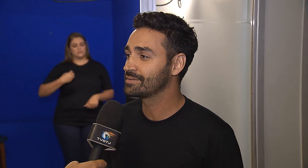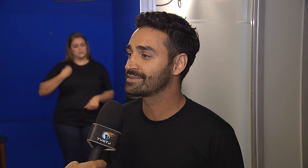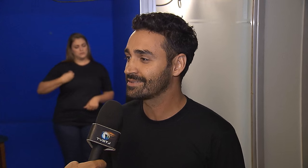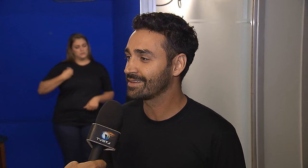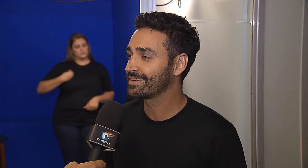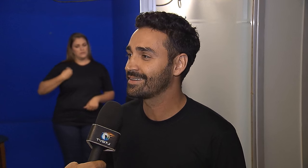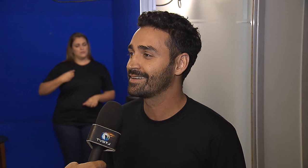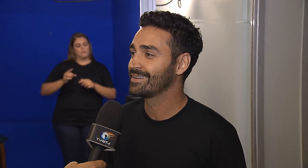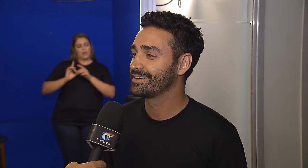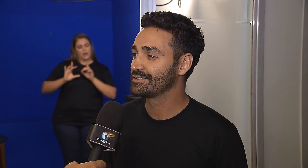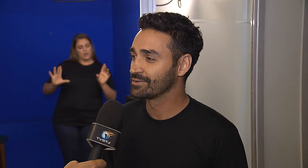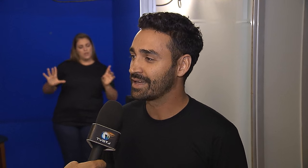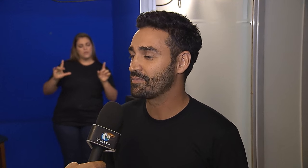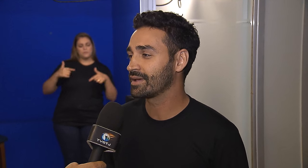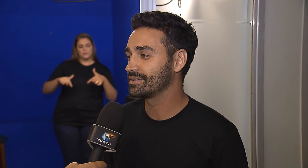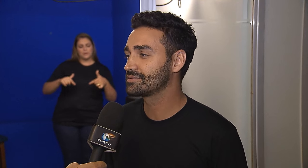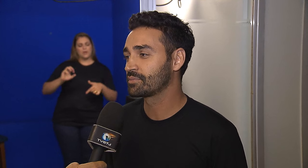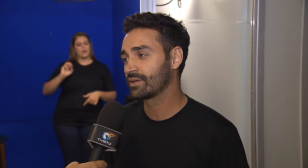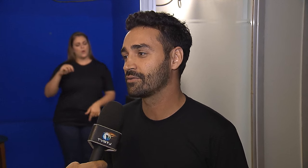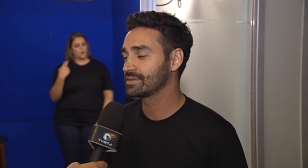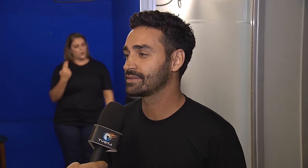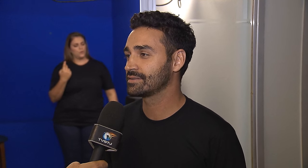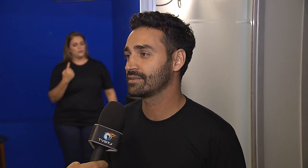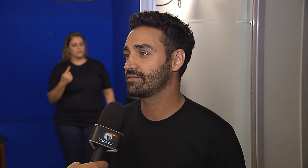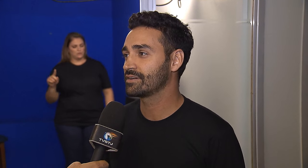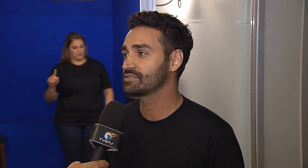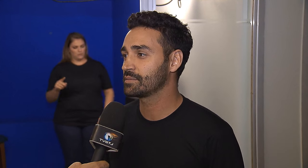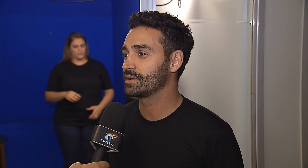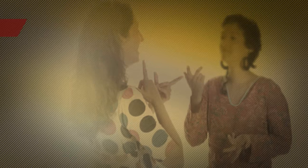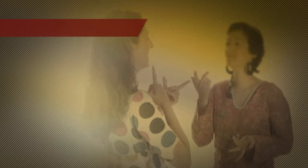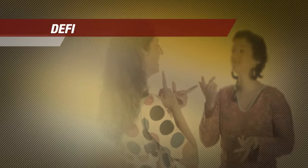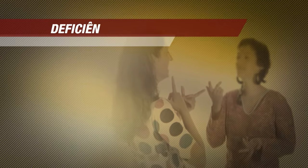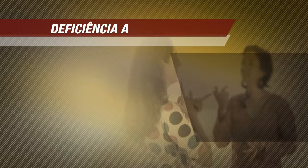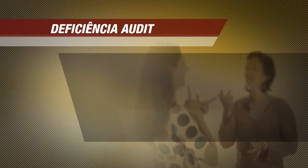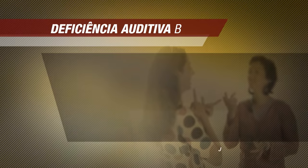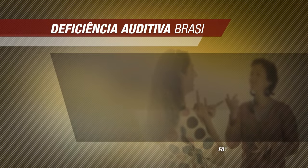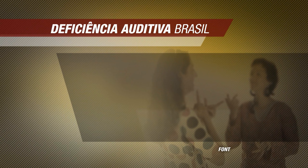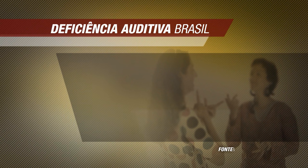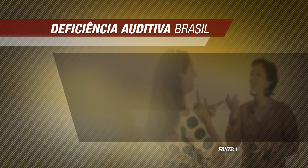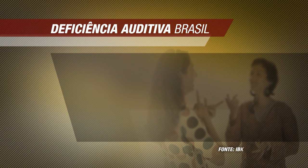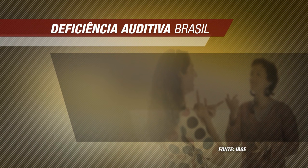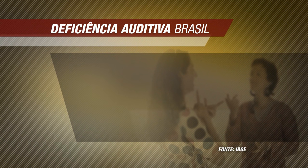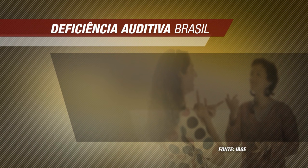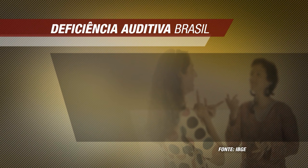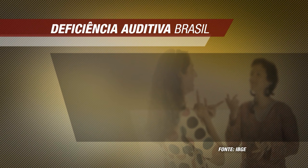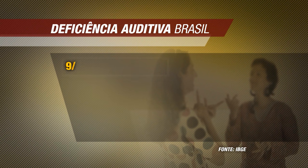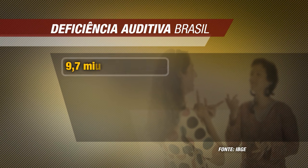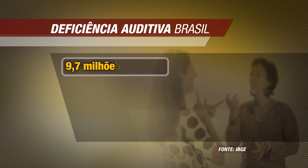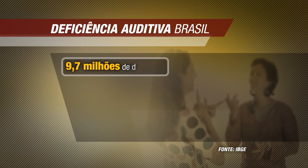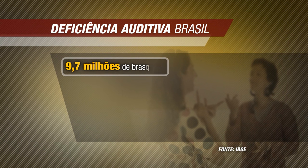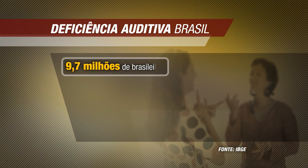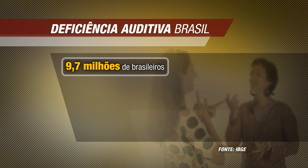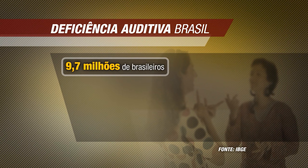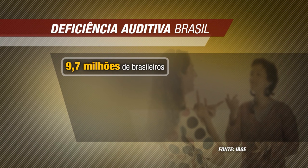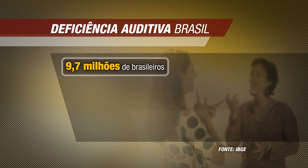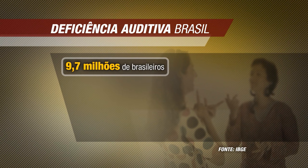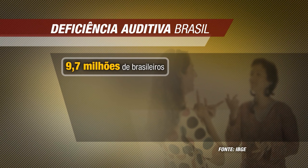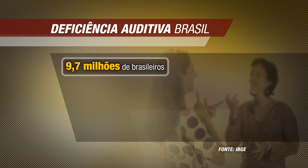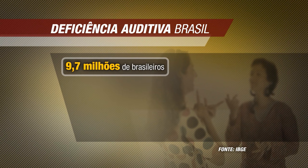e tem que lutar para isso, porque com certeza tem vaga de trabalho. De acordo com a IBGE, cerca de 9,7 milhões de